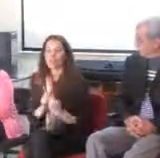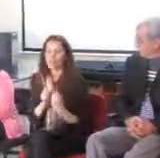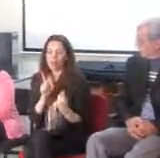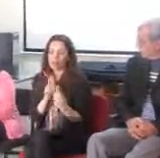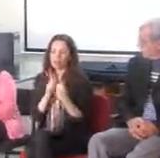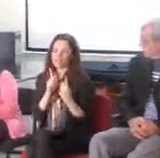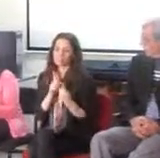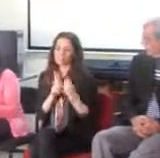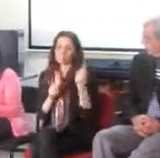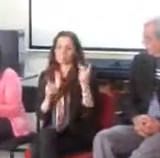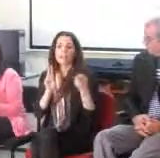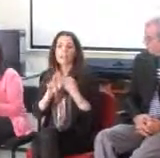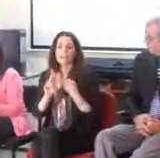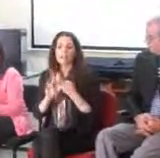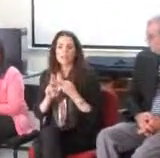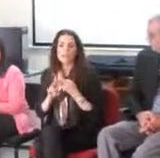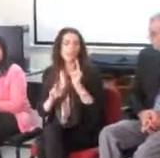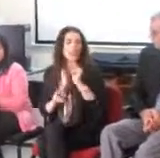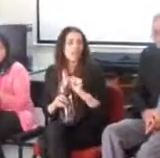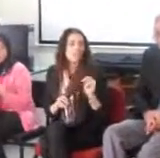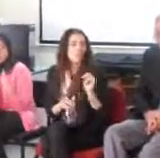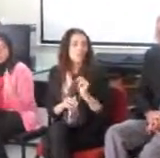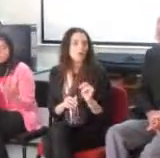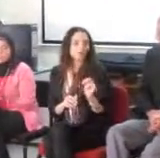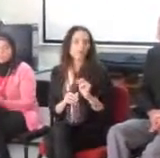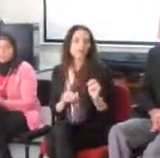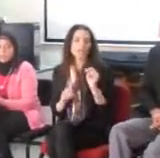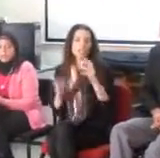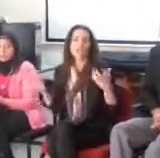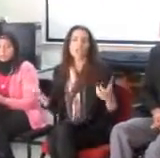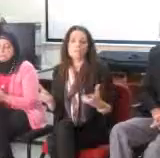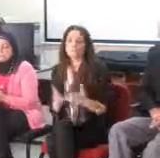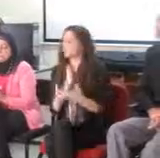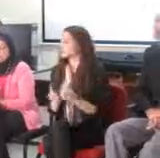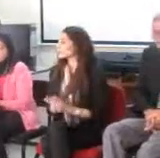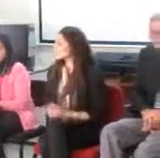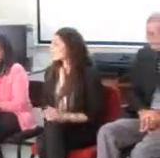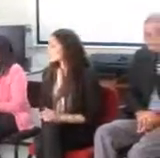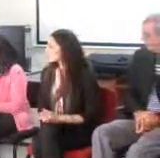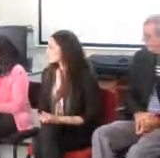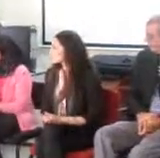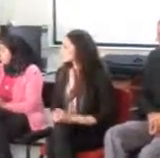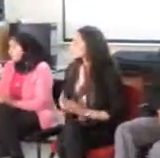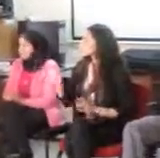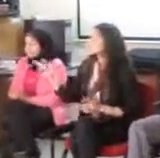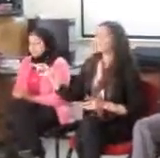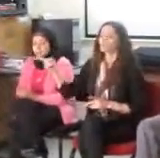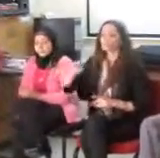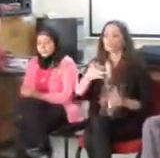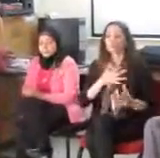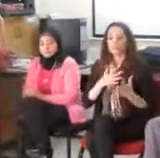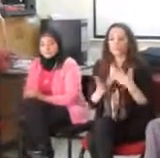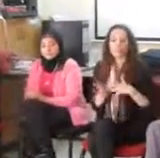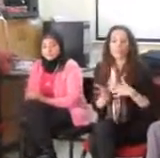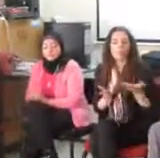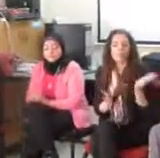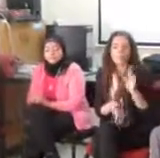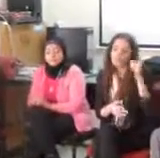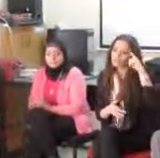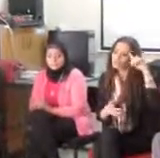تلخيصكم للقاءات للمواضيع للمجموعه. ايش كيف حابين نكمل معكم اقتراحات